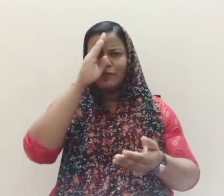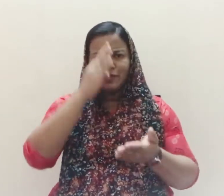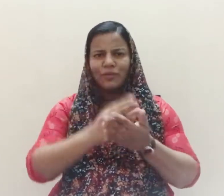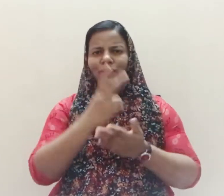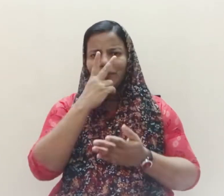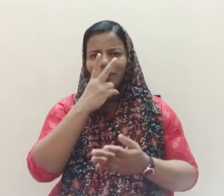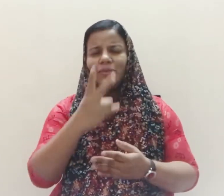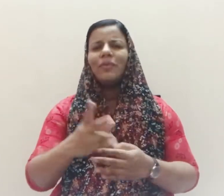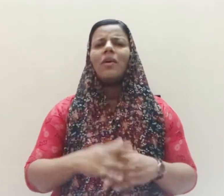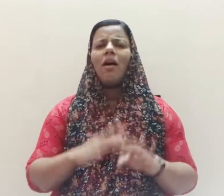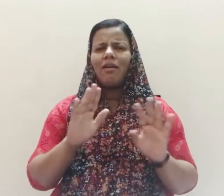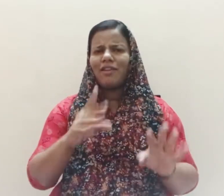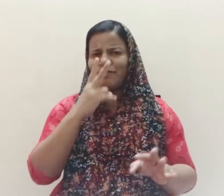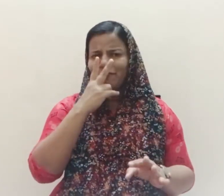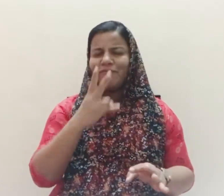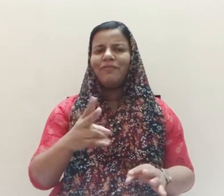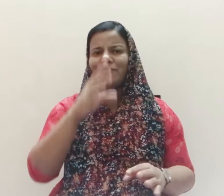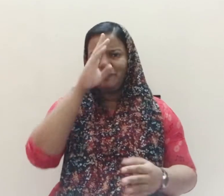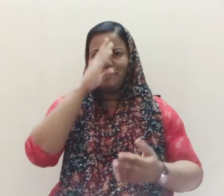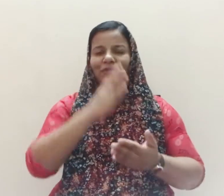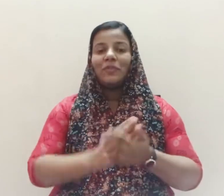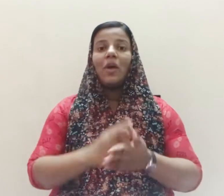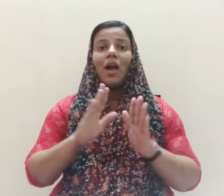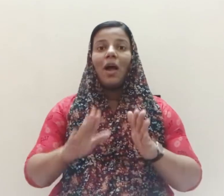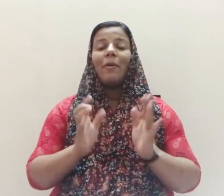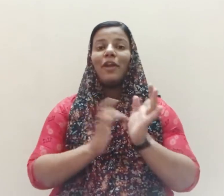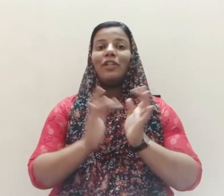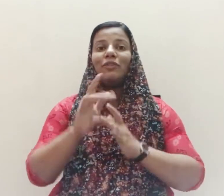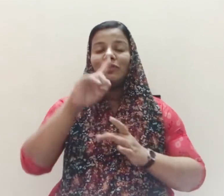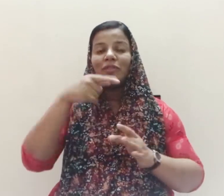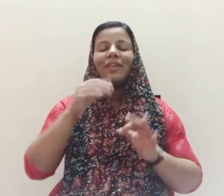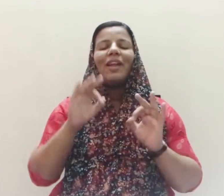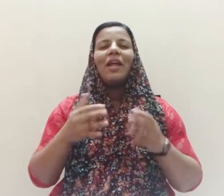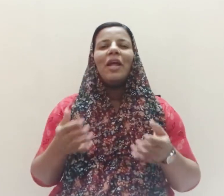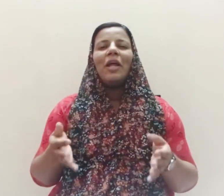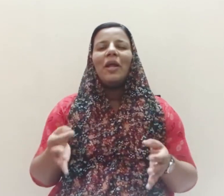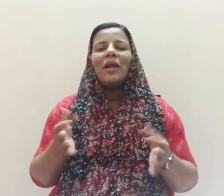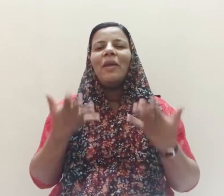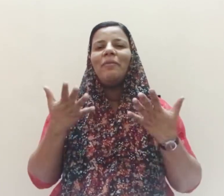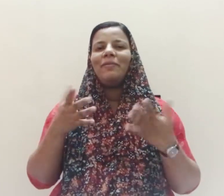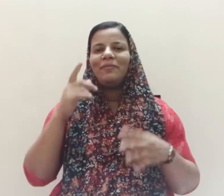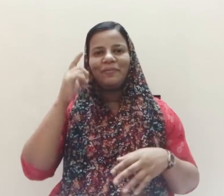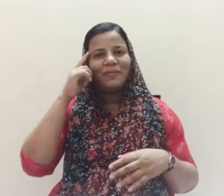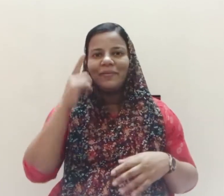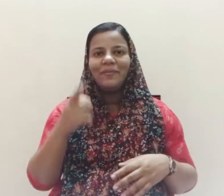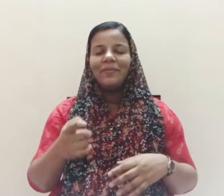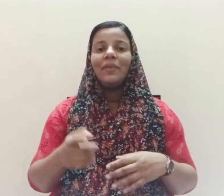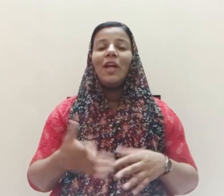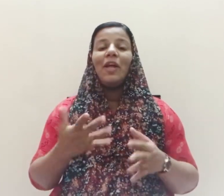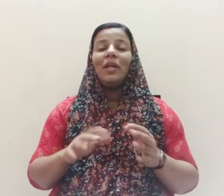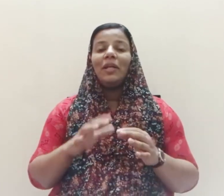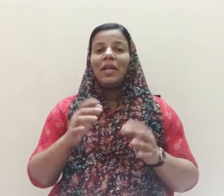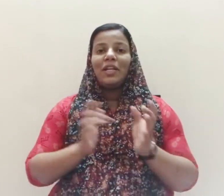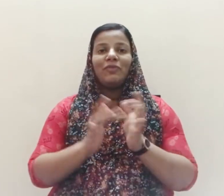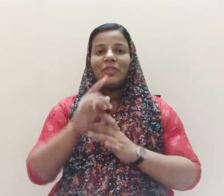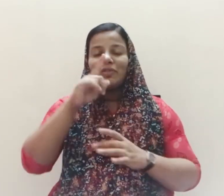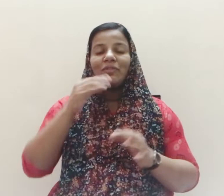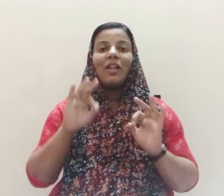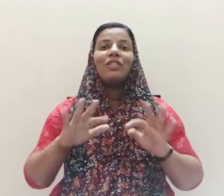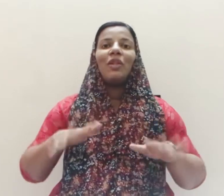നോക്കിക്കേ. അങ്ങനൊന്ന് വിശ്വസിച്ച് കഴിയുമ്പോൾ ക്രിസ്തീയ ജീവിതം ലളിതമായി മാറും. ആമേൻ. ക്രിസ്തീയ ജീവിതം സന്തോഷവും ആനന്ദപ്രദവുമായി മാറും. എപ്പോഴാ എനിക്ക്